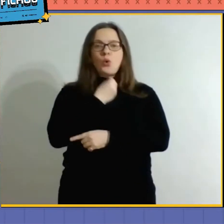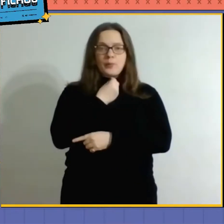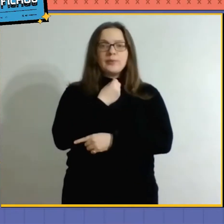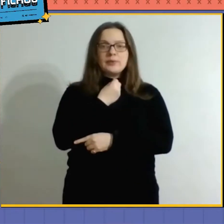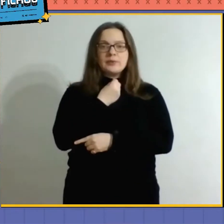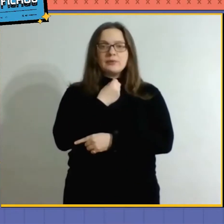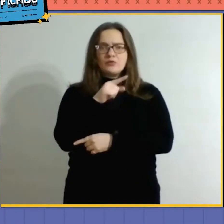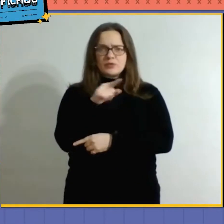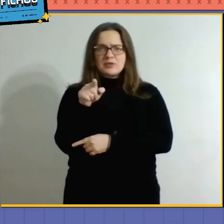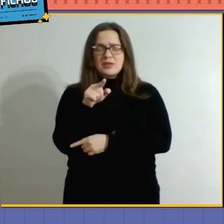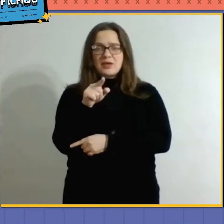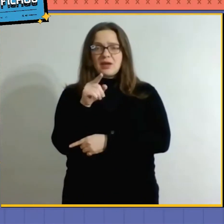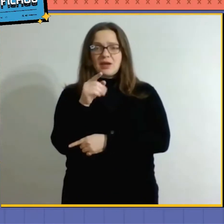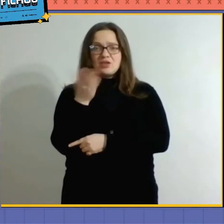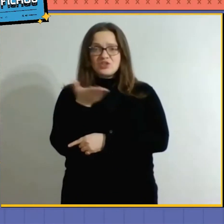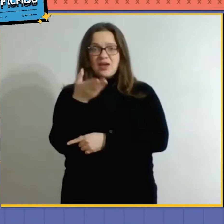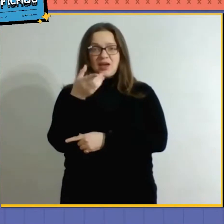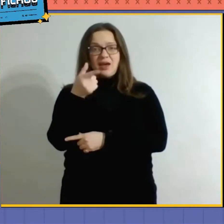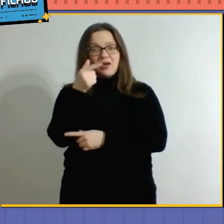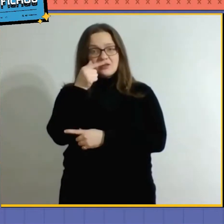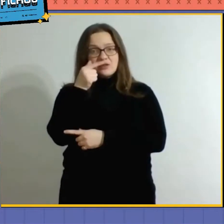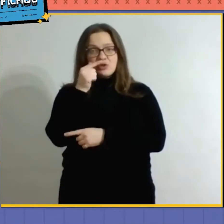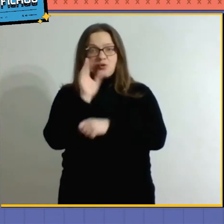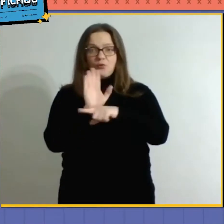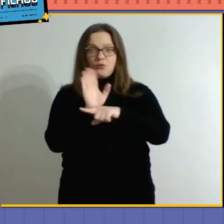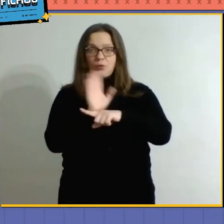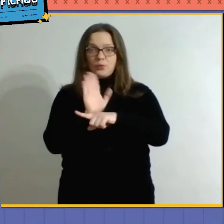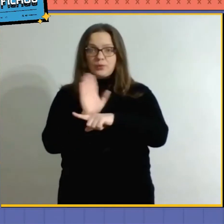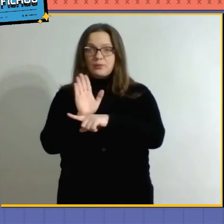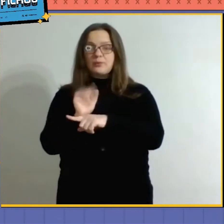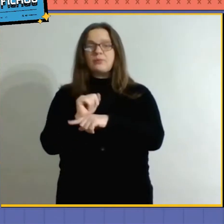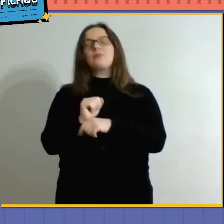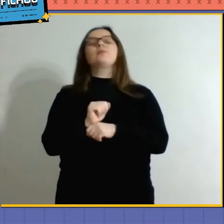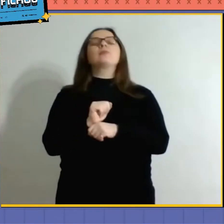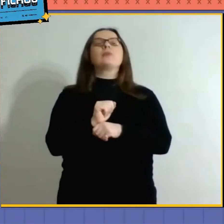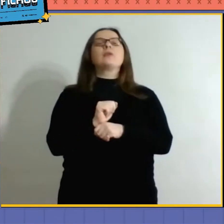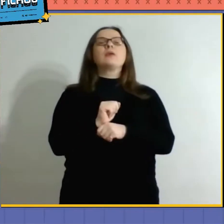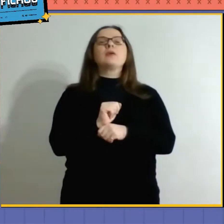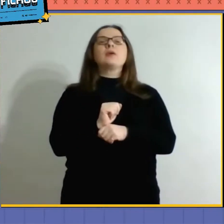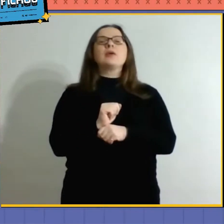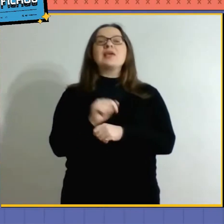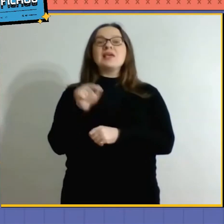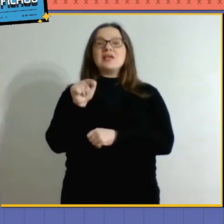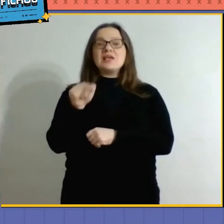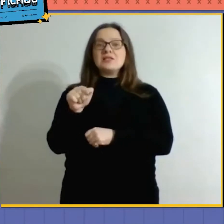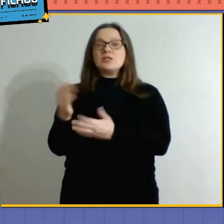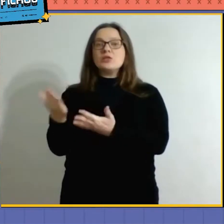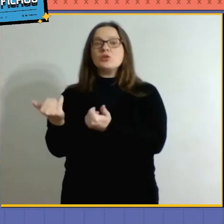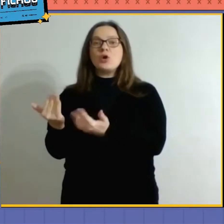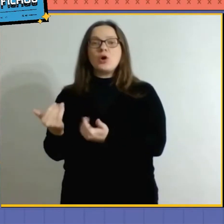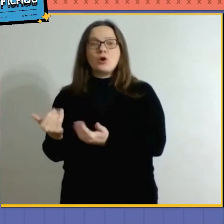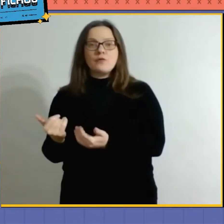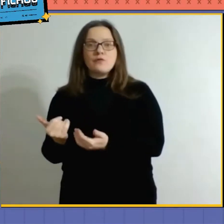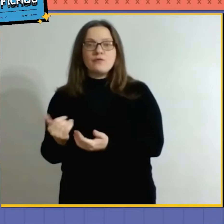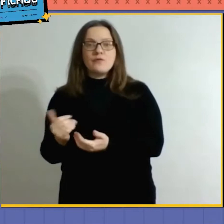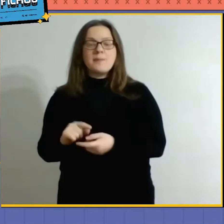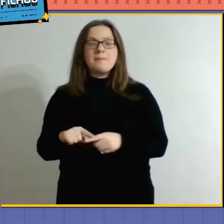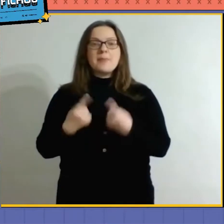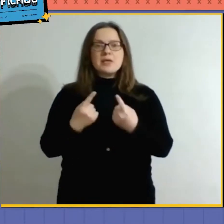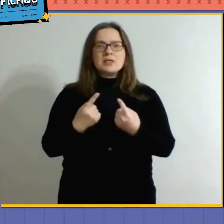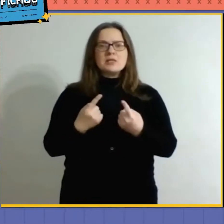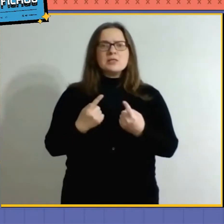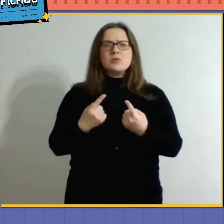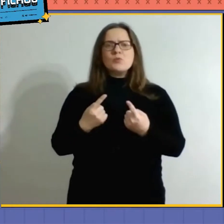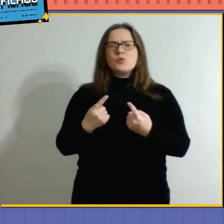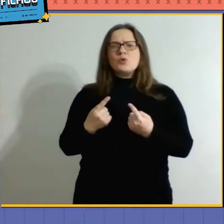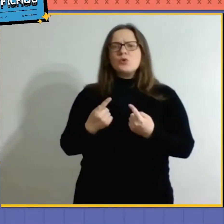filme mas eu queria recapitular para vocês para mostrar que esse jovem mesmo numa situação difícil